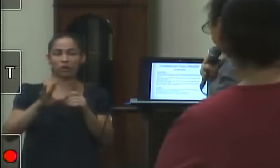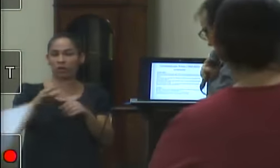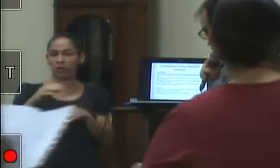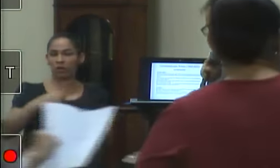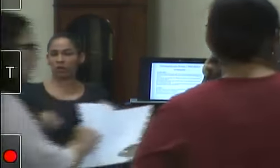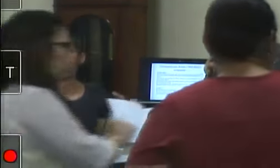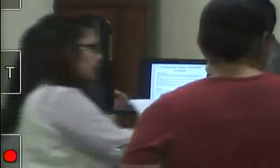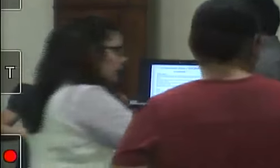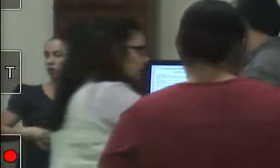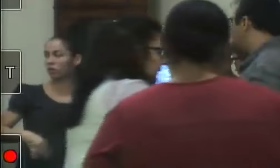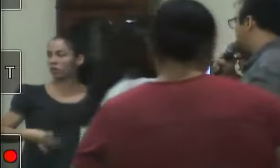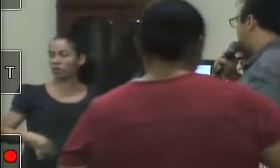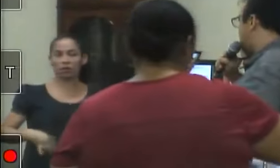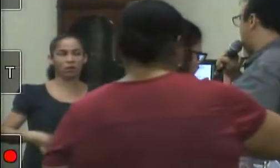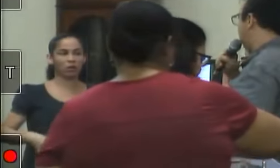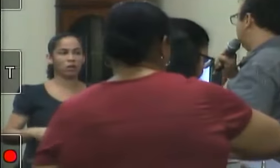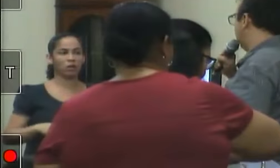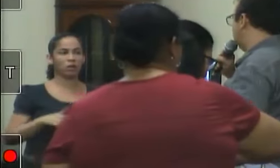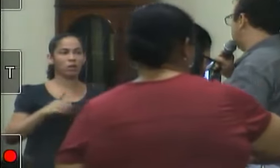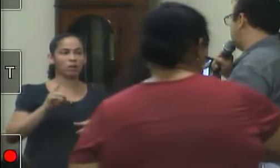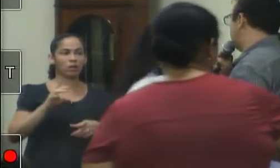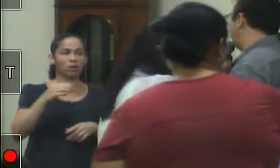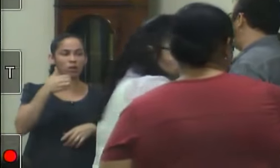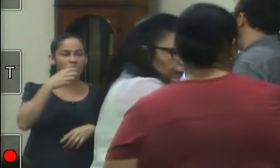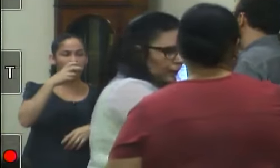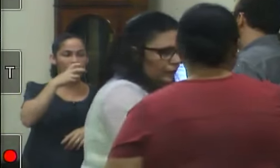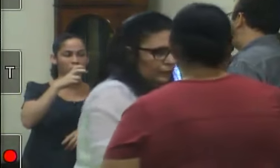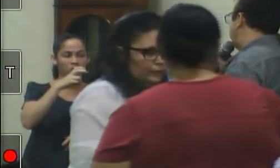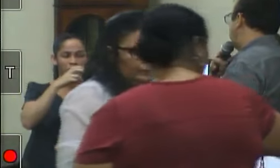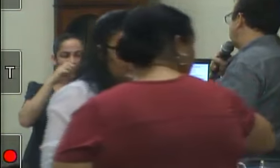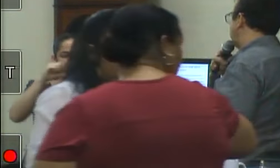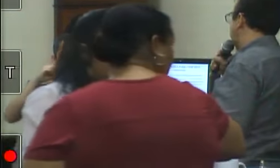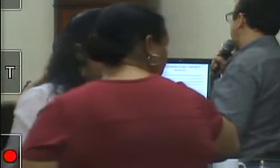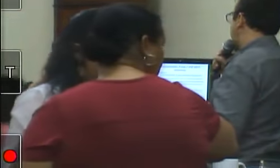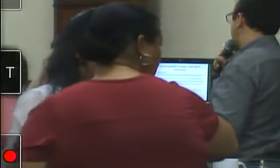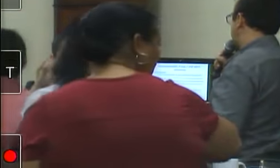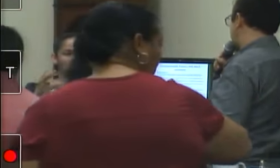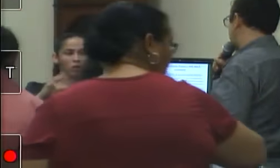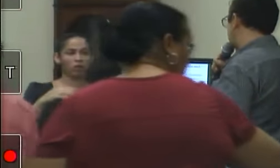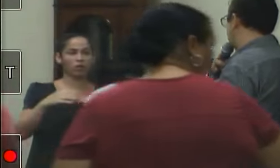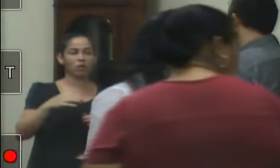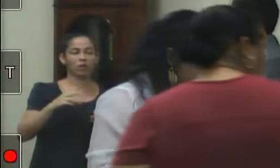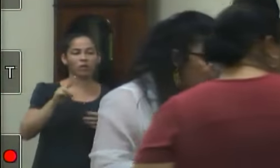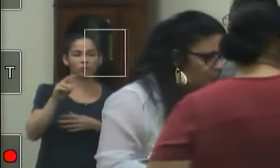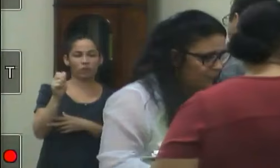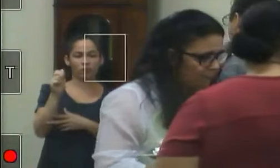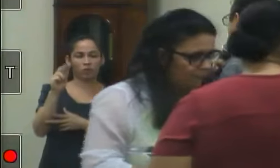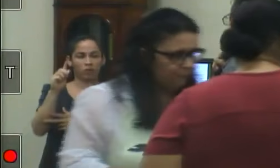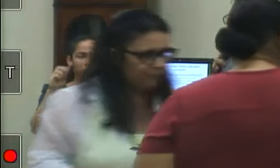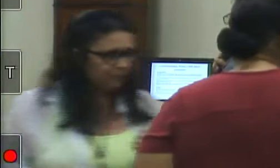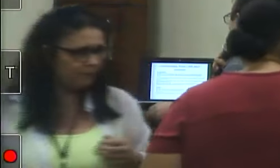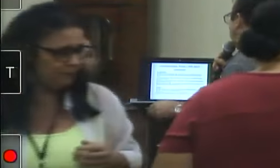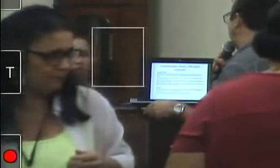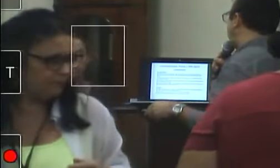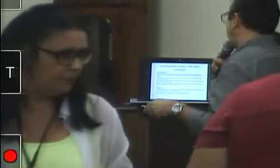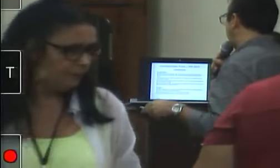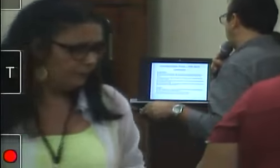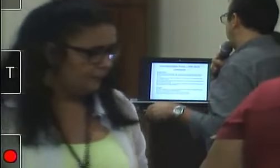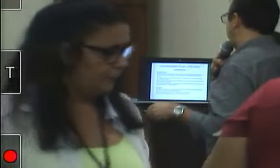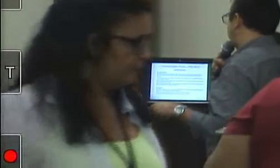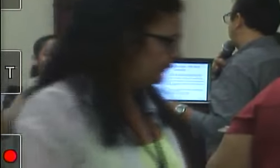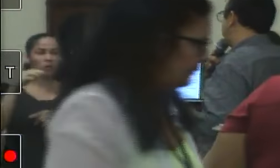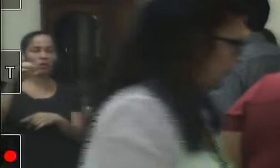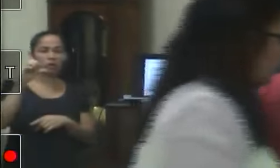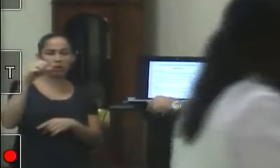conservatória, que está com cerca de 59%, Varginha e São José dos Palmeiras, 70%, João Dias, Biquinha, em torno